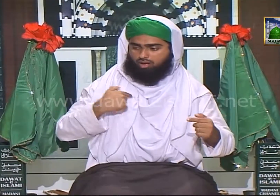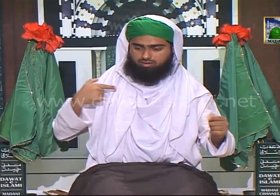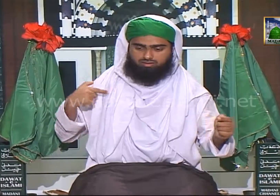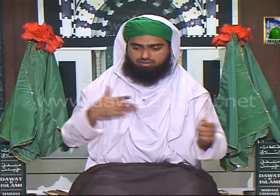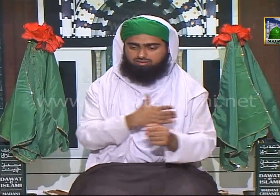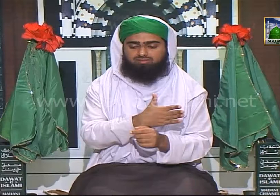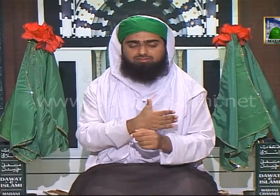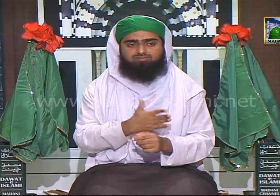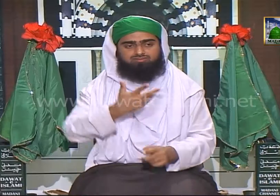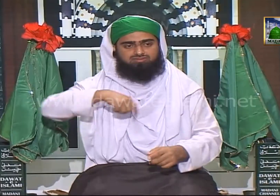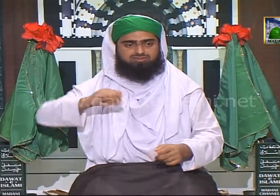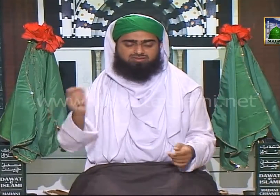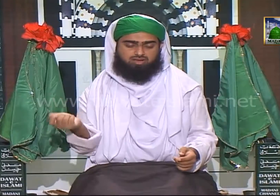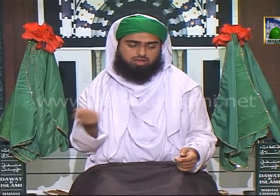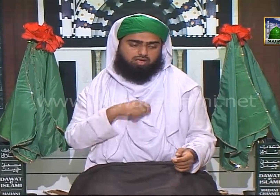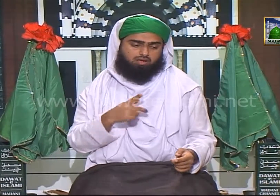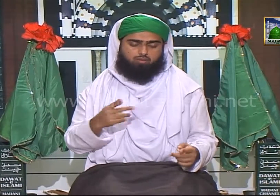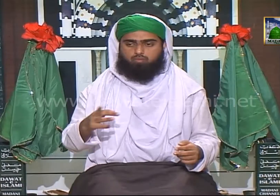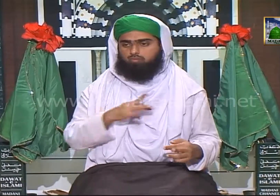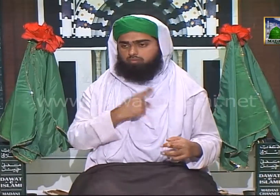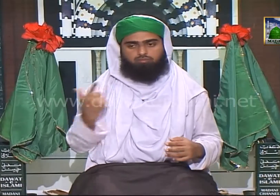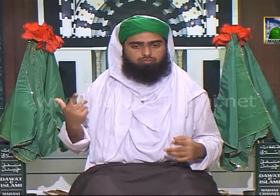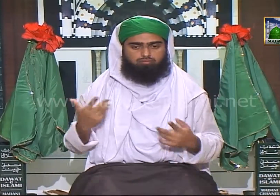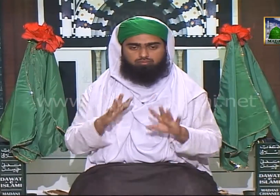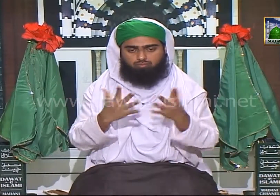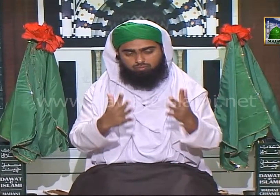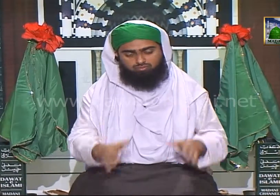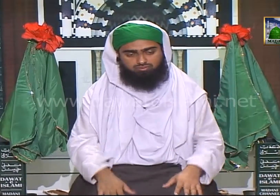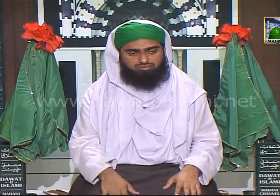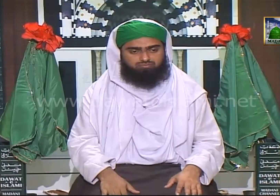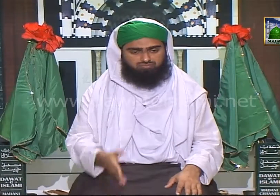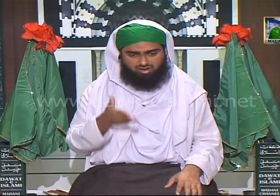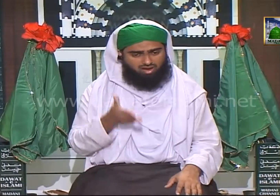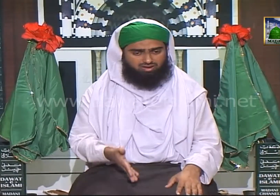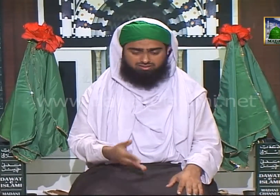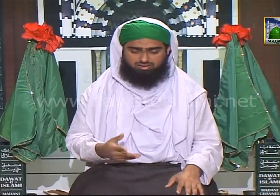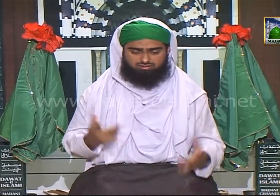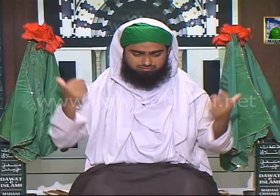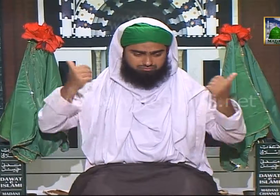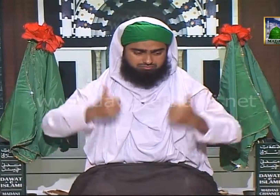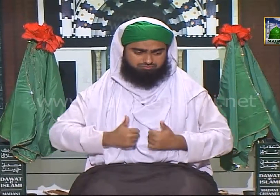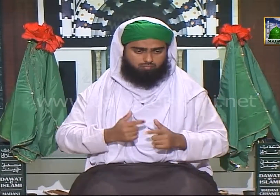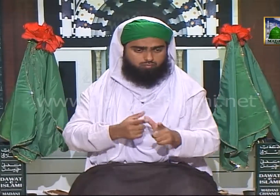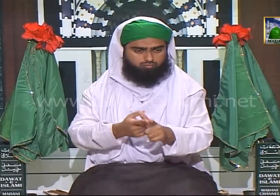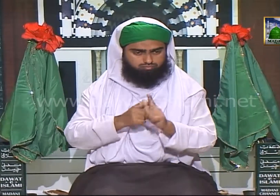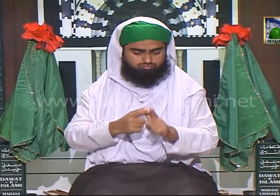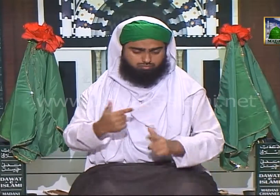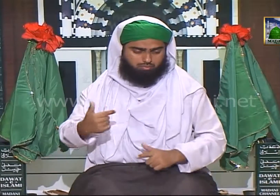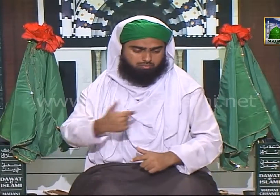ہوتا تھا لوہے کا. اب آج کل تو بلیٹ پروف لباس آتے ہیں, گولی اثر نہ کرے, یہ آپ نے سنے ہوں گے. تو اسی طرح مطلب یہ بختر پہنتے